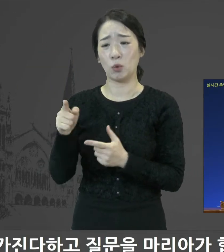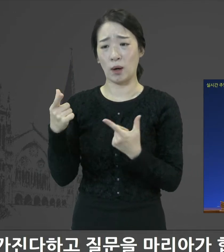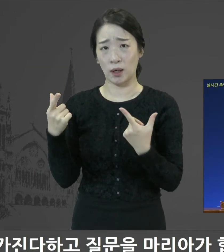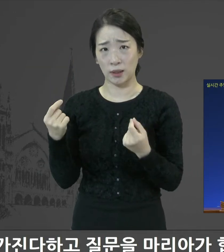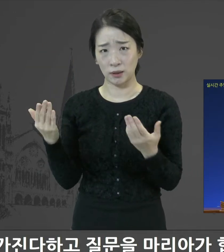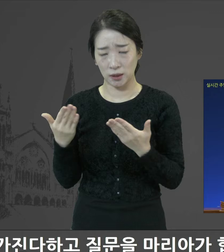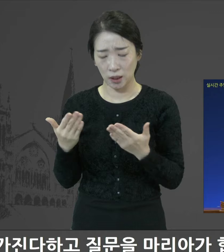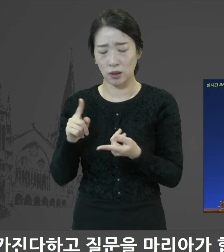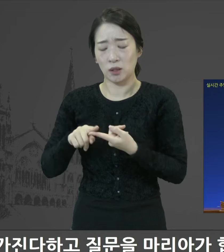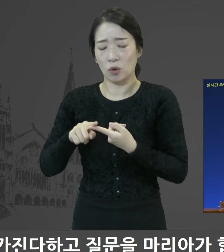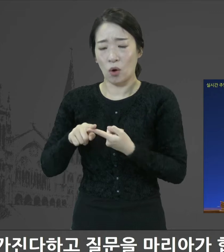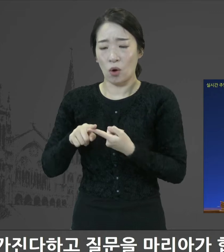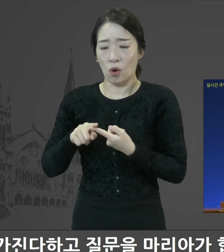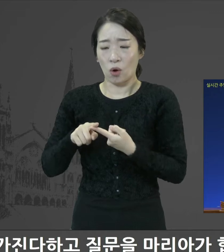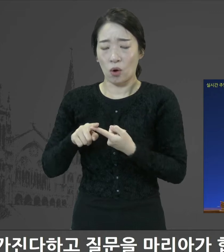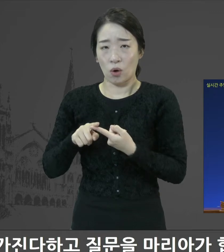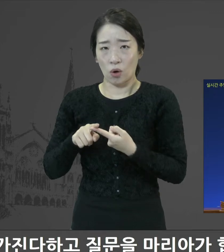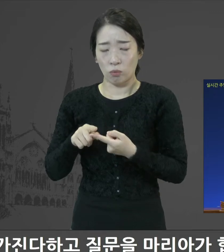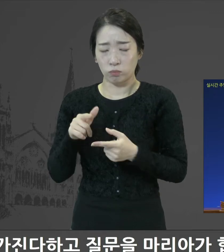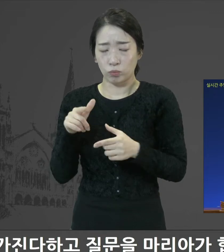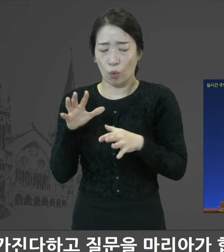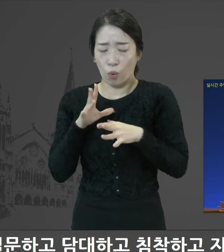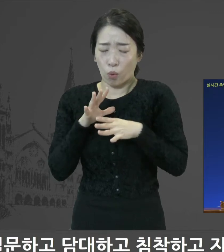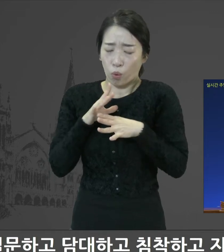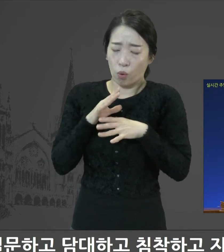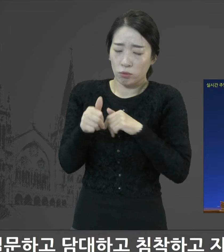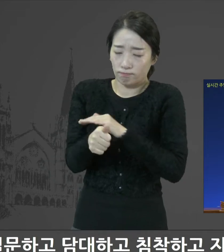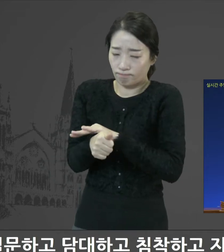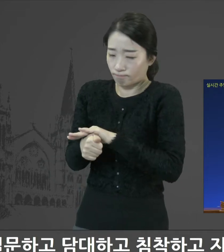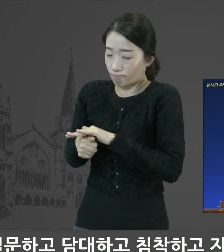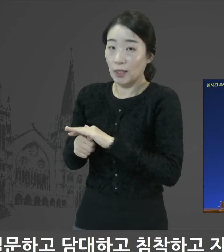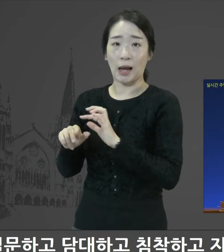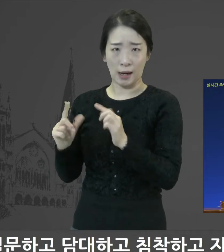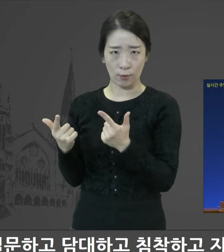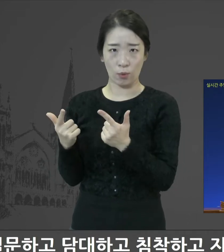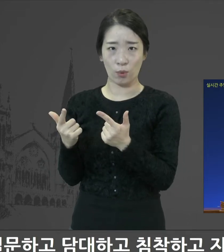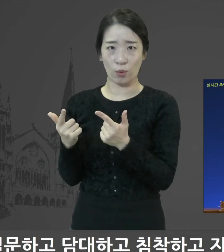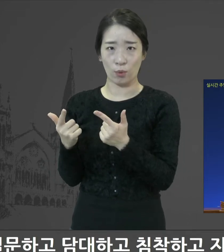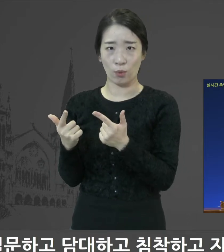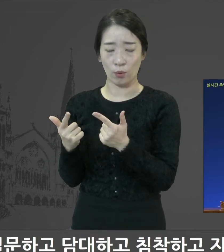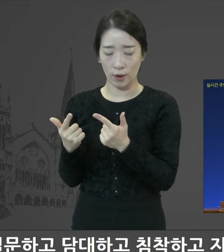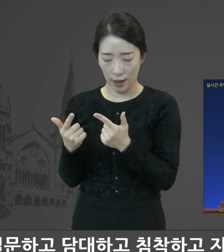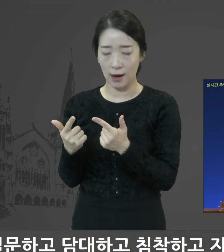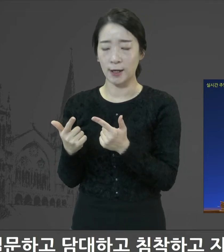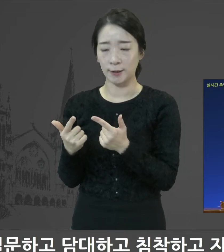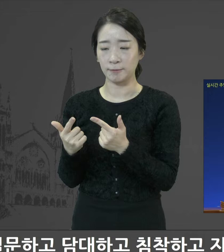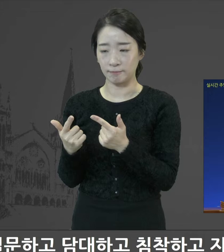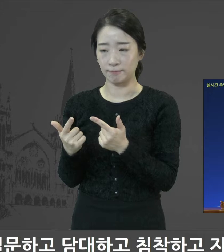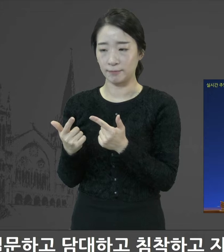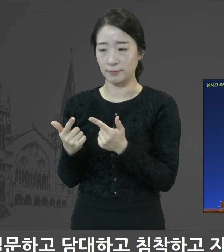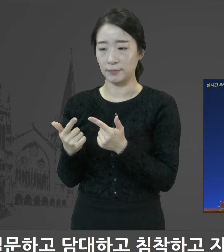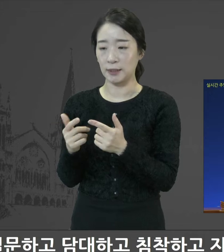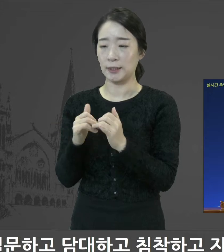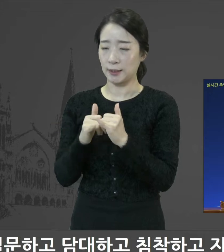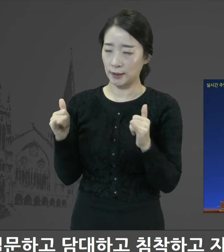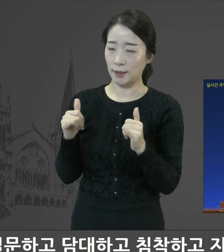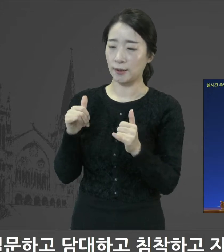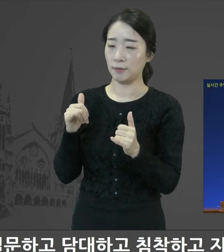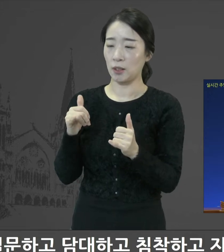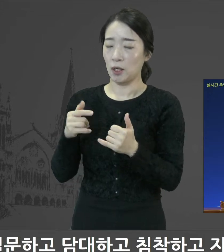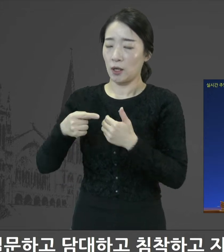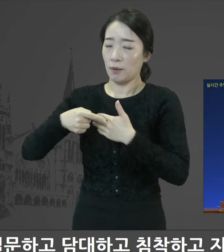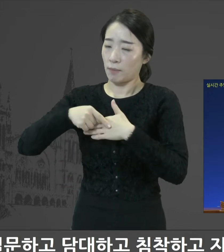어마어마한 이야기를 들었을 때 너무 무서워서 뒤로 빼지도 않고 인간적인 마음에 너무 앞서지도